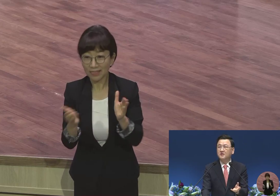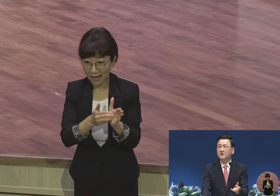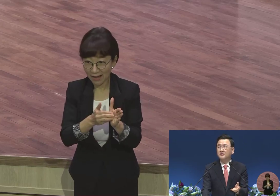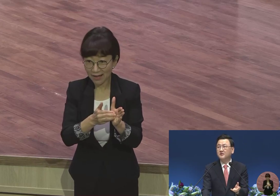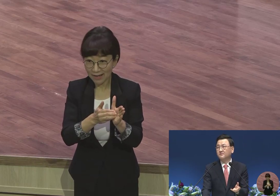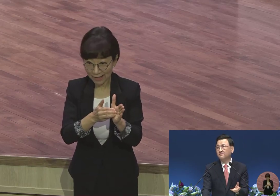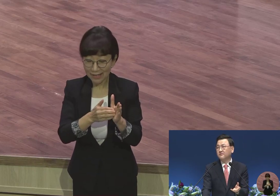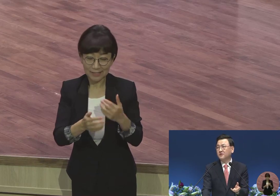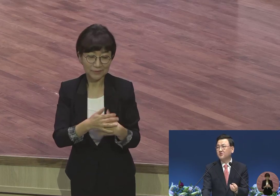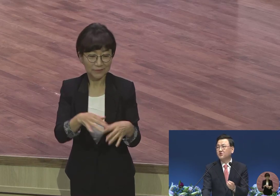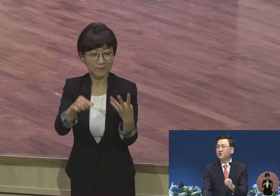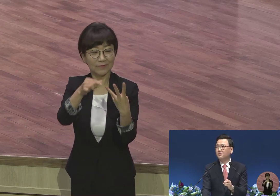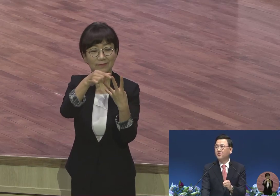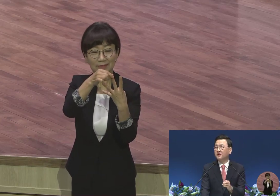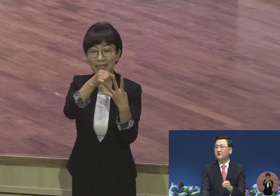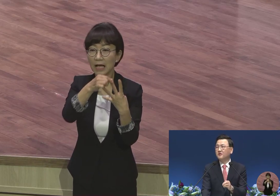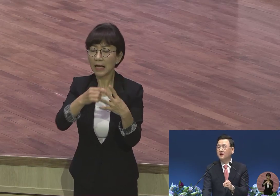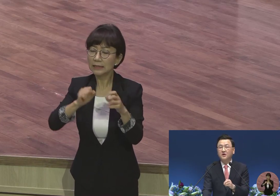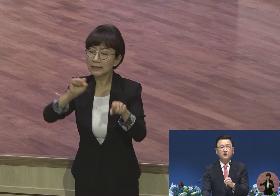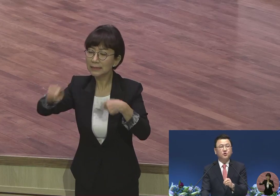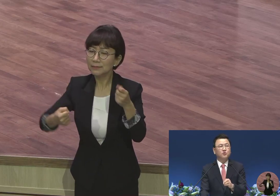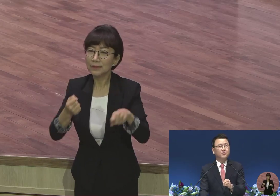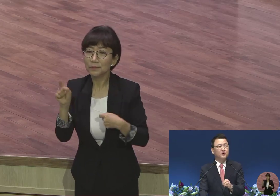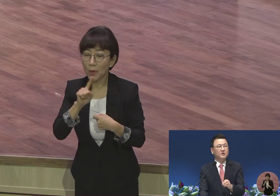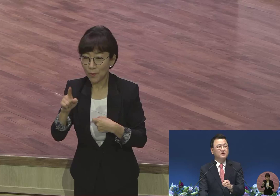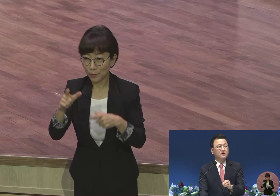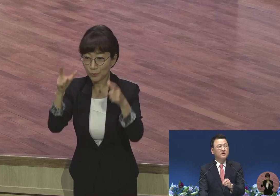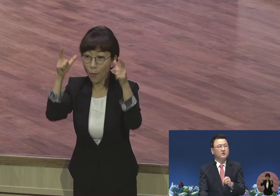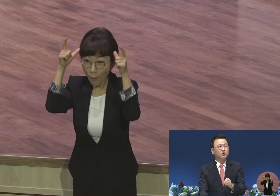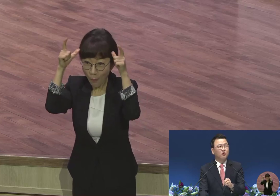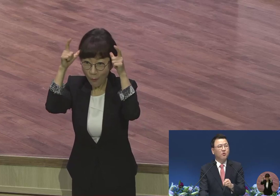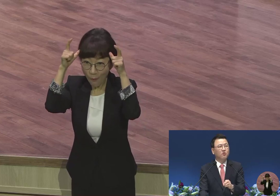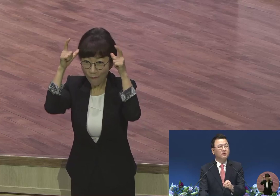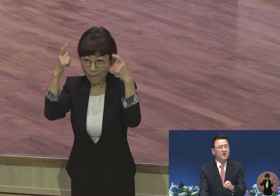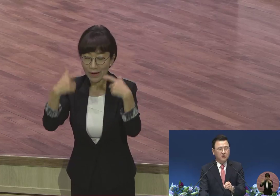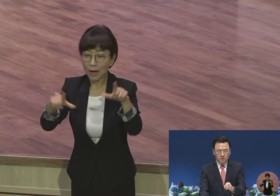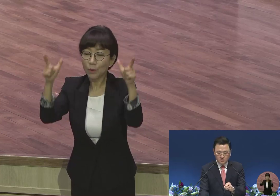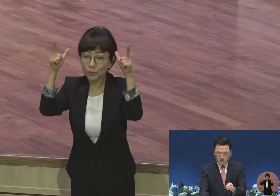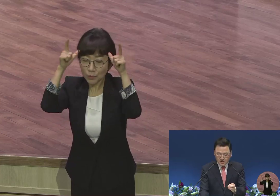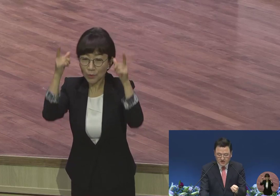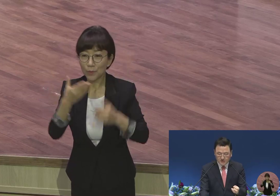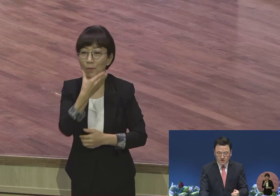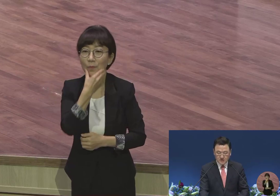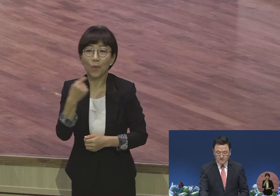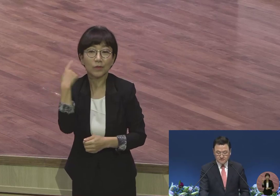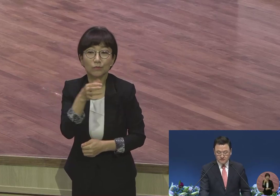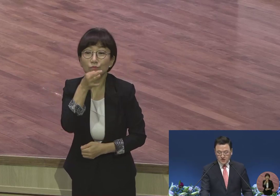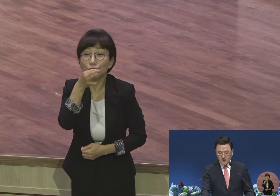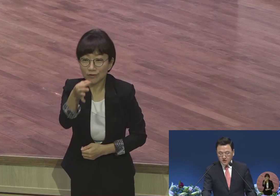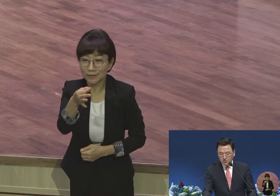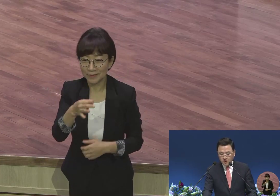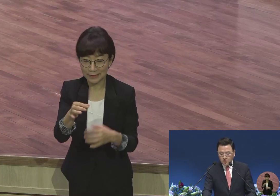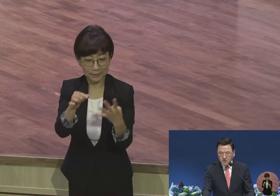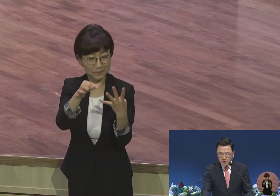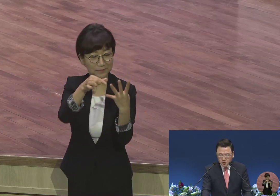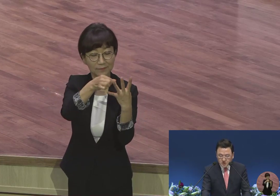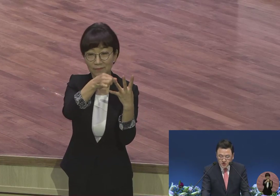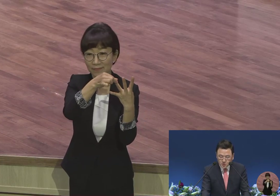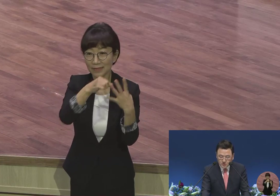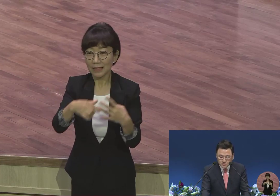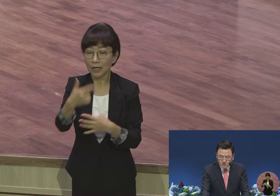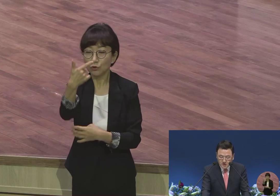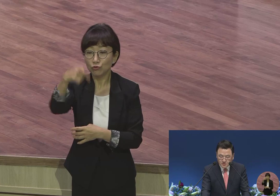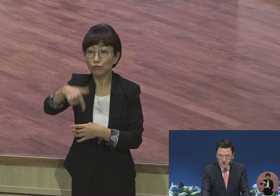없어요. 신학자들은 짐승을 표현할 때 소로 표현해서 소복음이라고도 말을 합니다. 누가복음